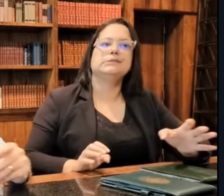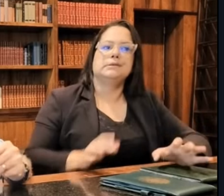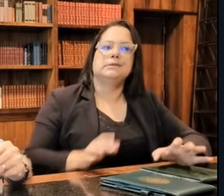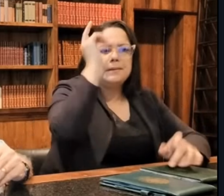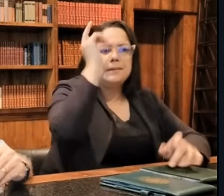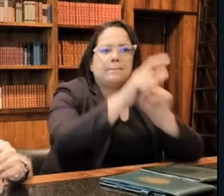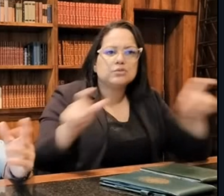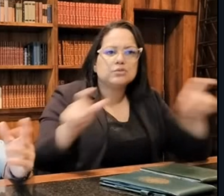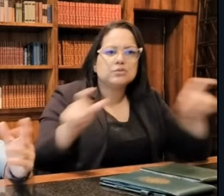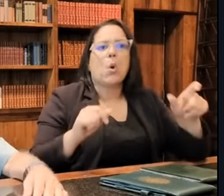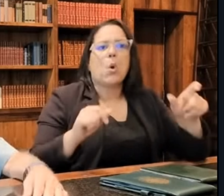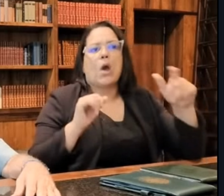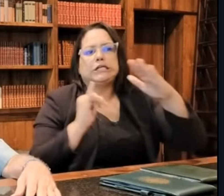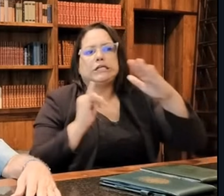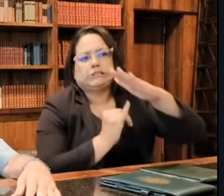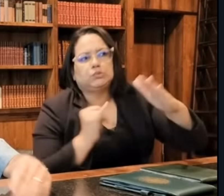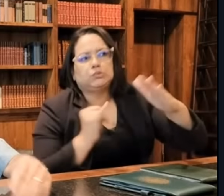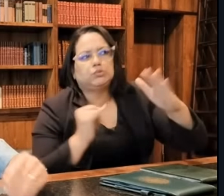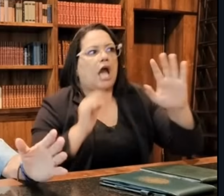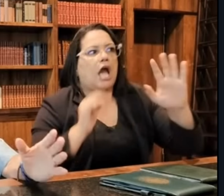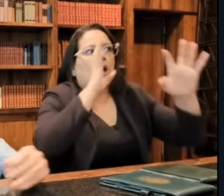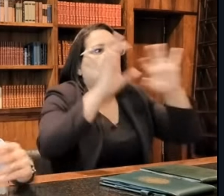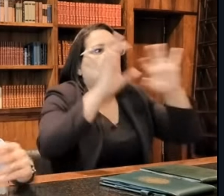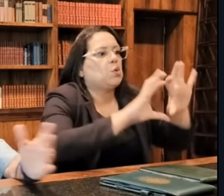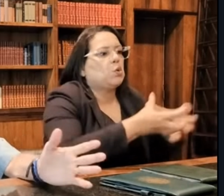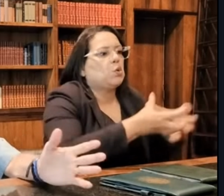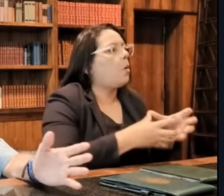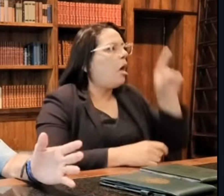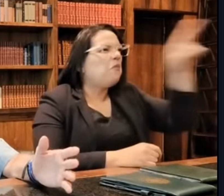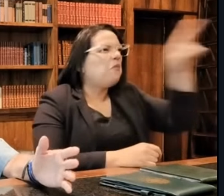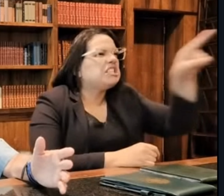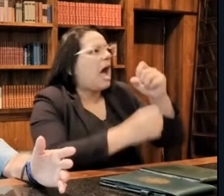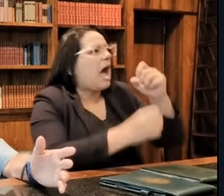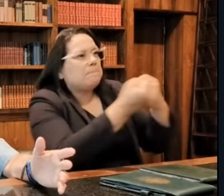pessoas, instituições, grupos, seja o que for.